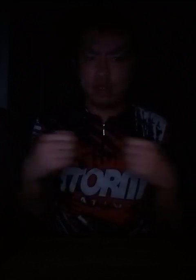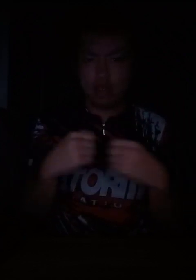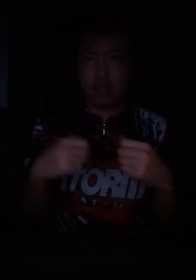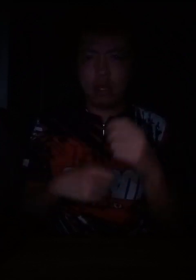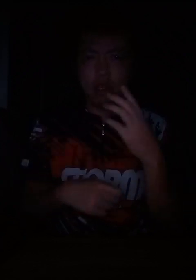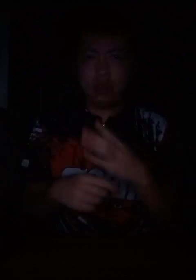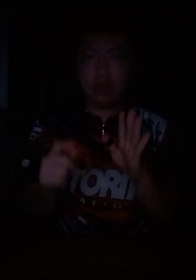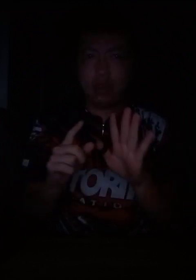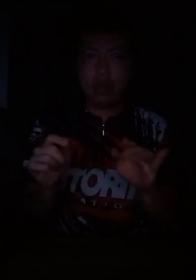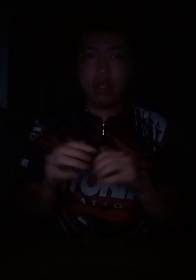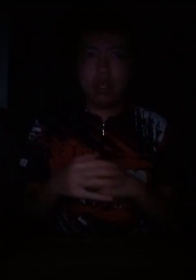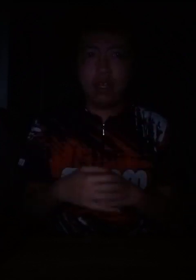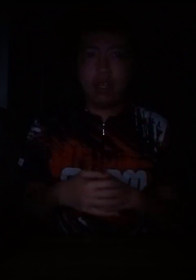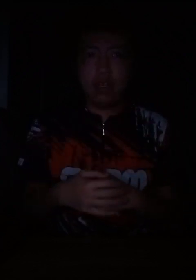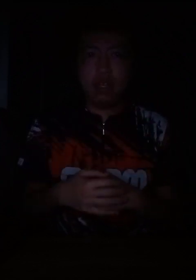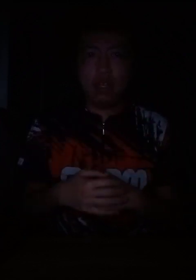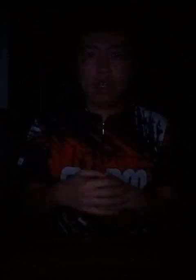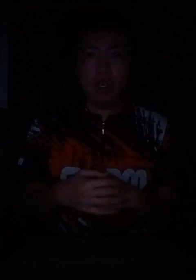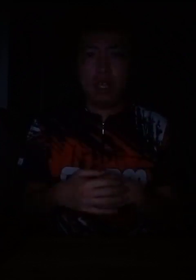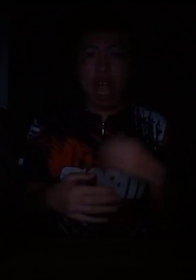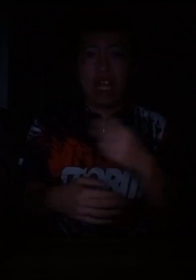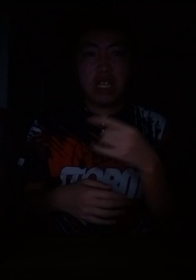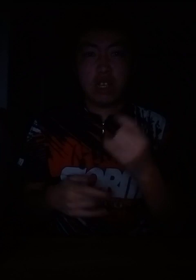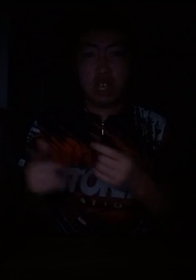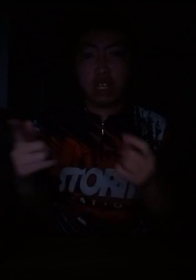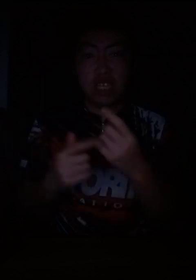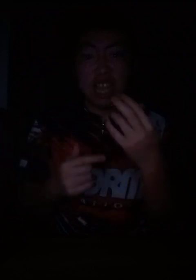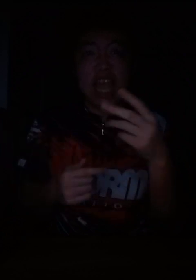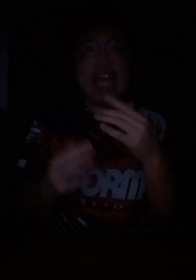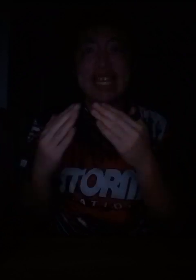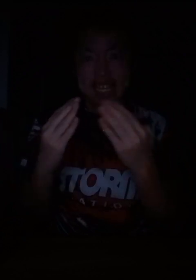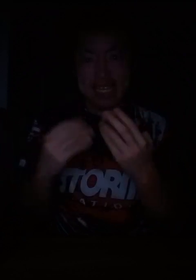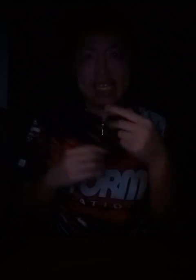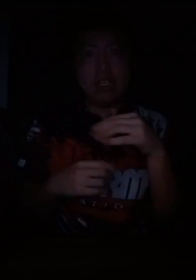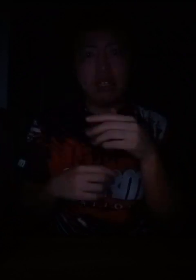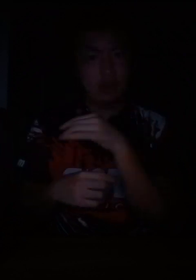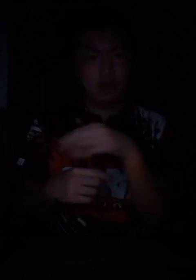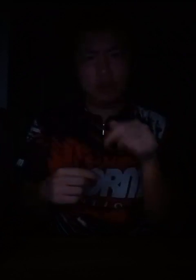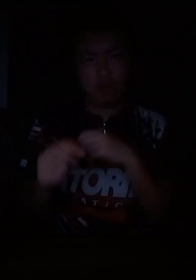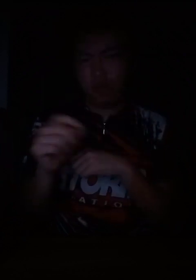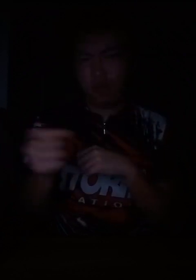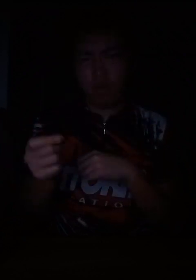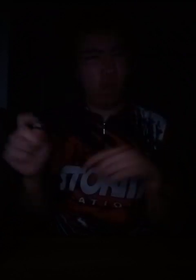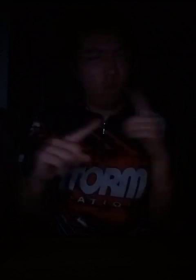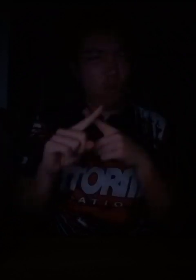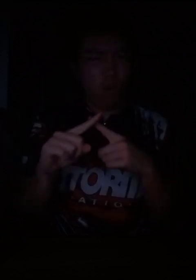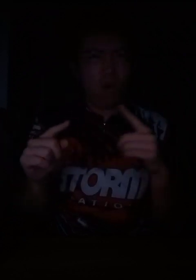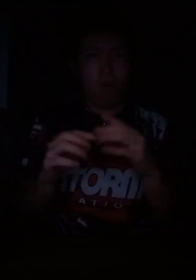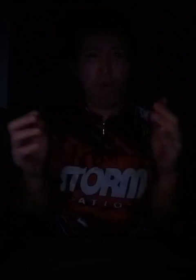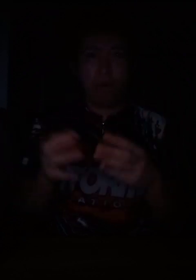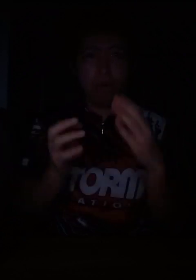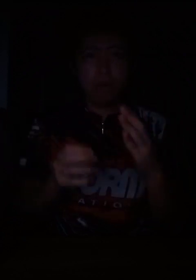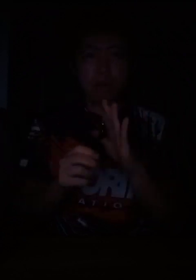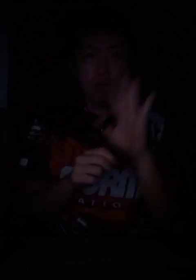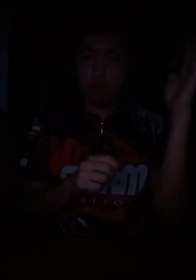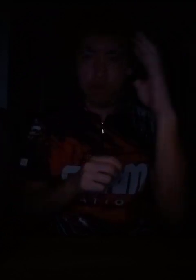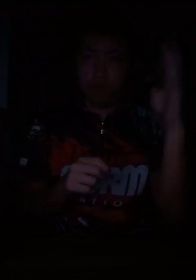낸 장소입니다. 당시 견인차 기사 A씨는 주민차의 시동이 걸리지 않는다는 접수를 받고 출동했다가